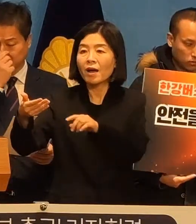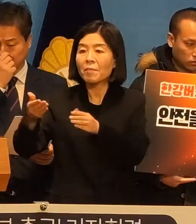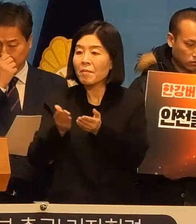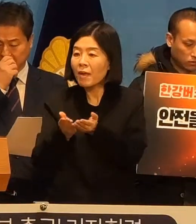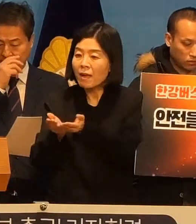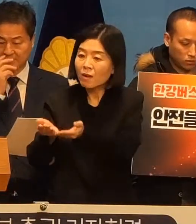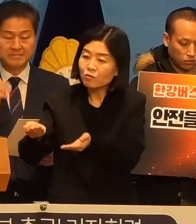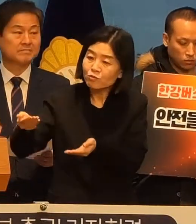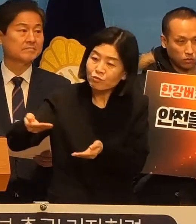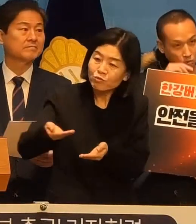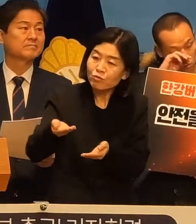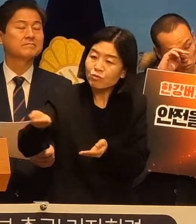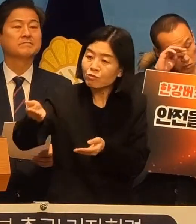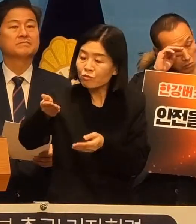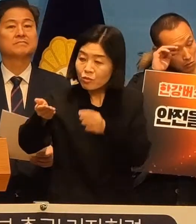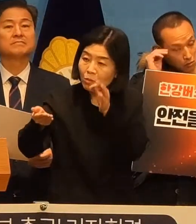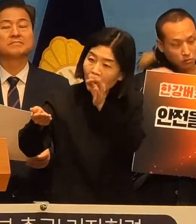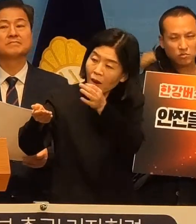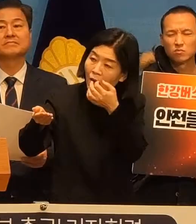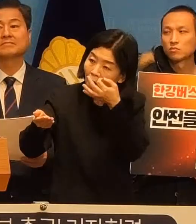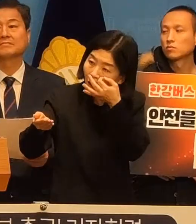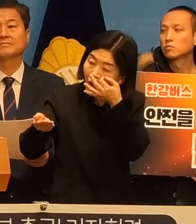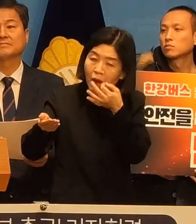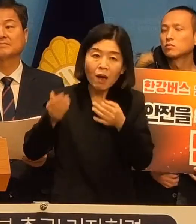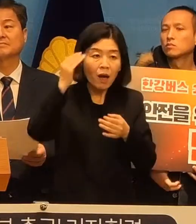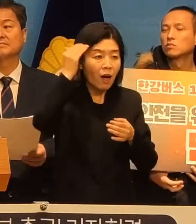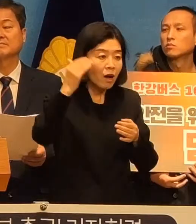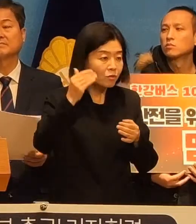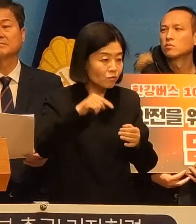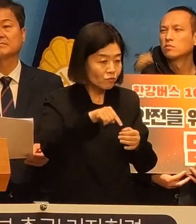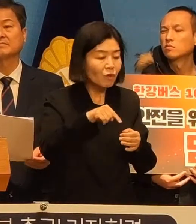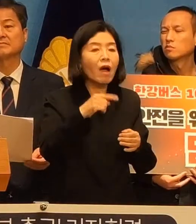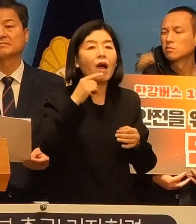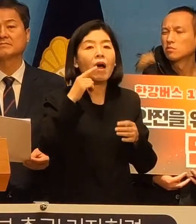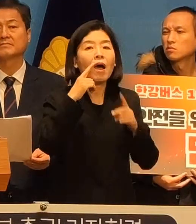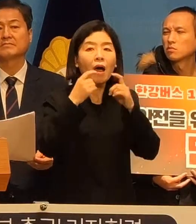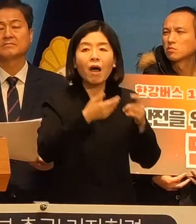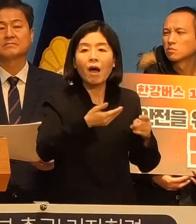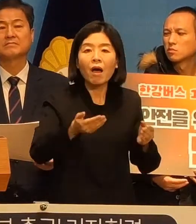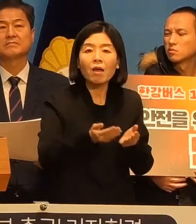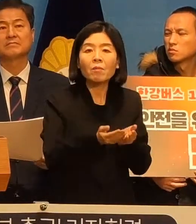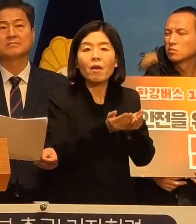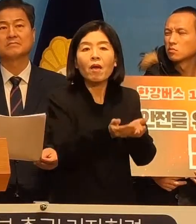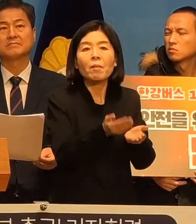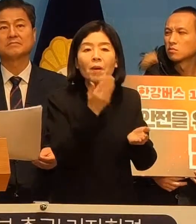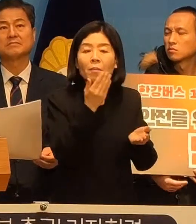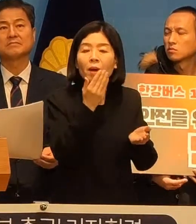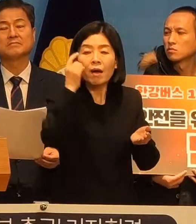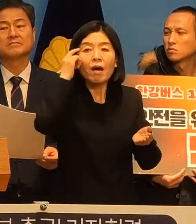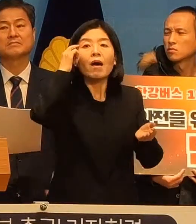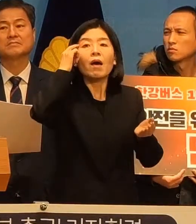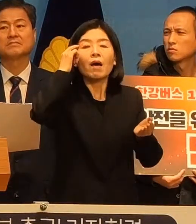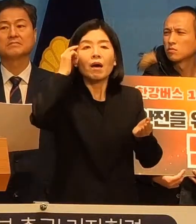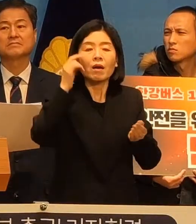보고 역시 그레이트 한강의 영감을 받았다고 했습니다. 하지만 그레이트 한강은